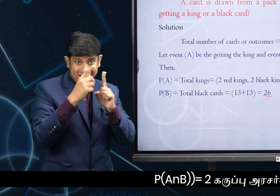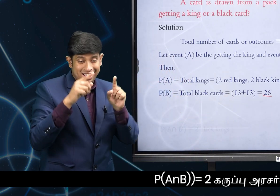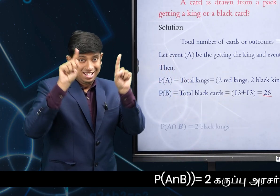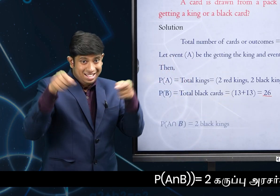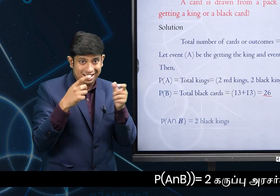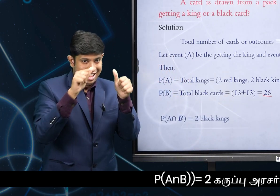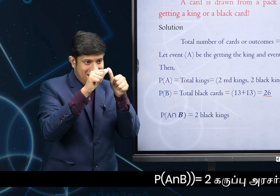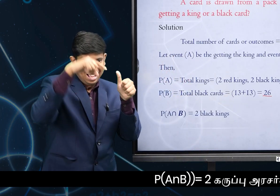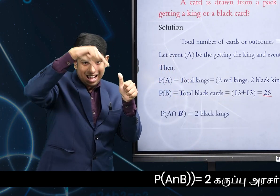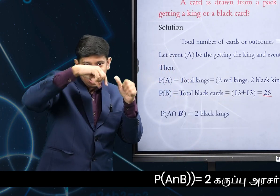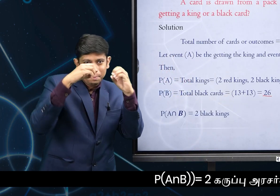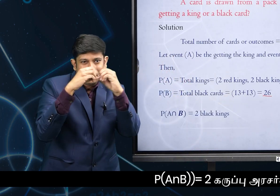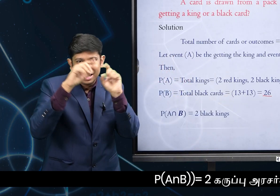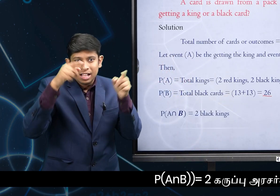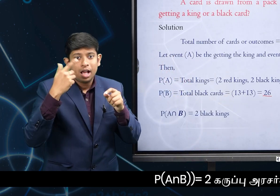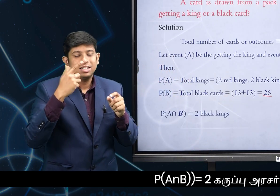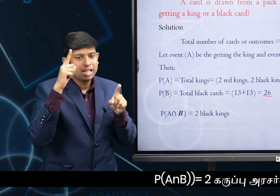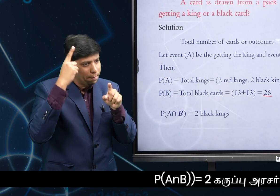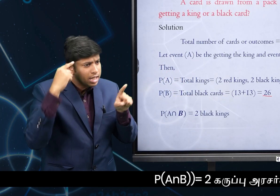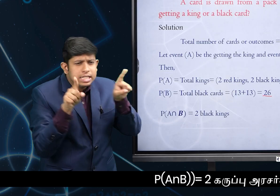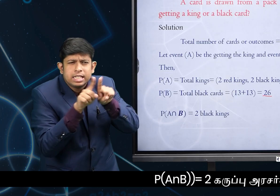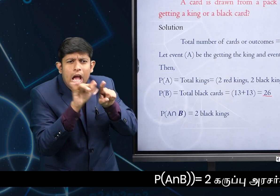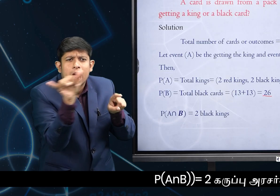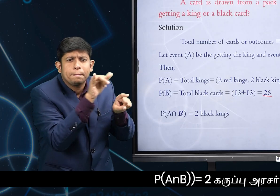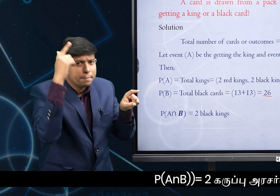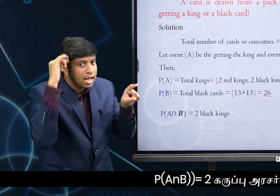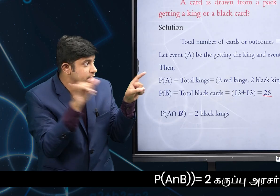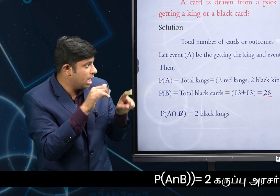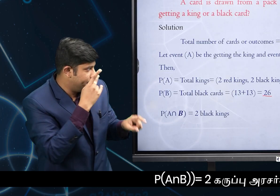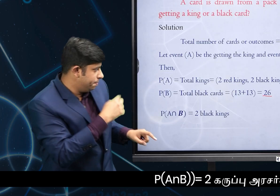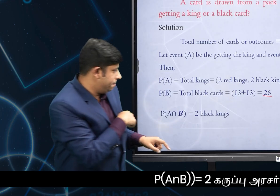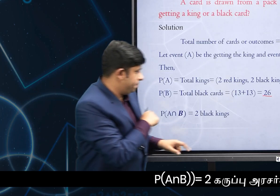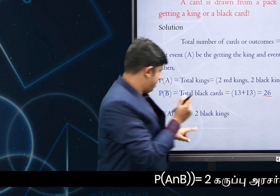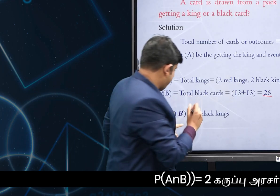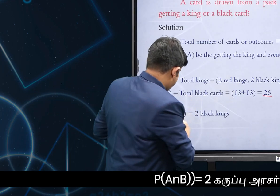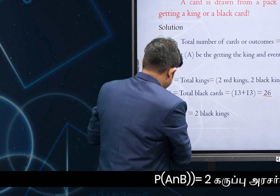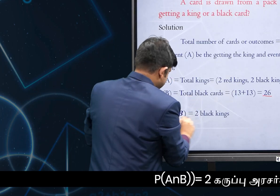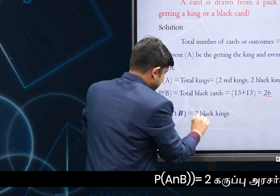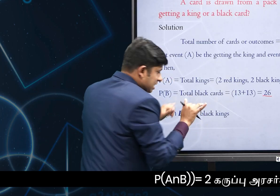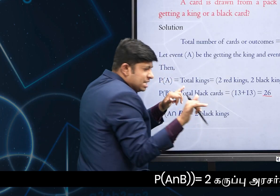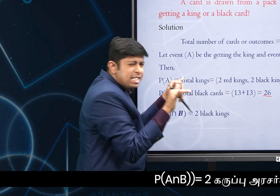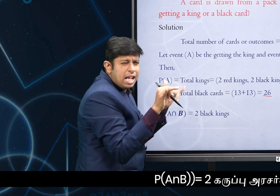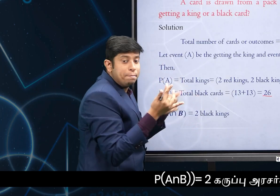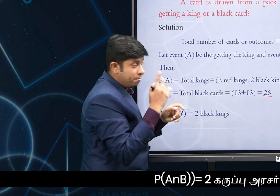பி அடைப்புக்குறி ஏ வெட்டுக்கணம் பி ஈடு 2 கருப்பு அரசர்கள்.